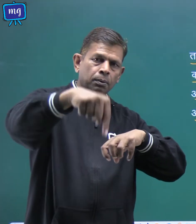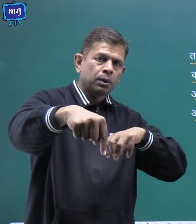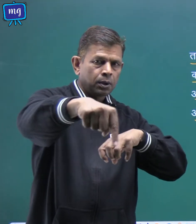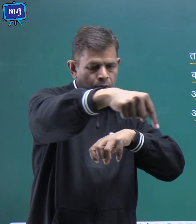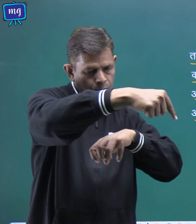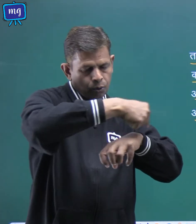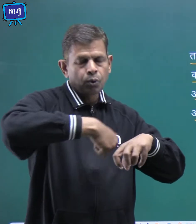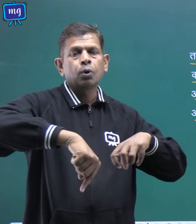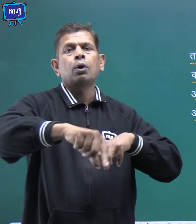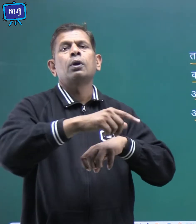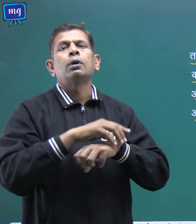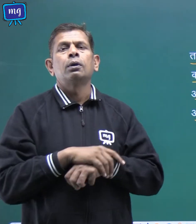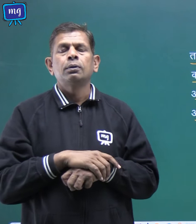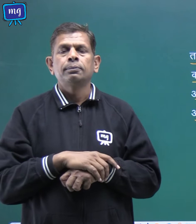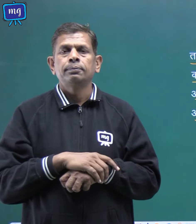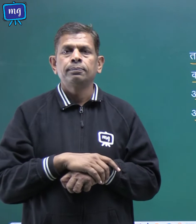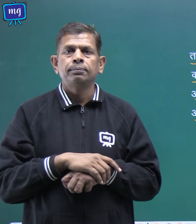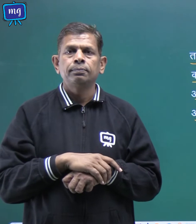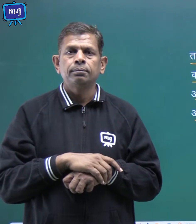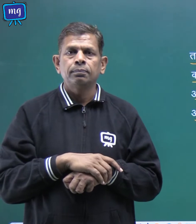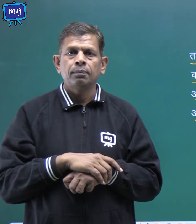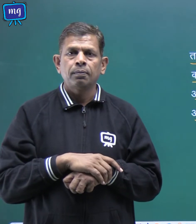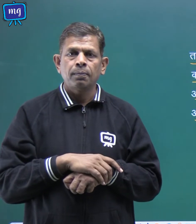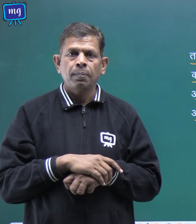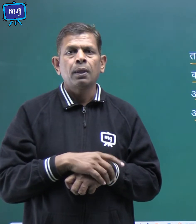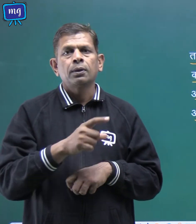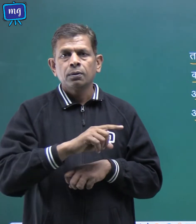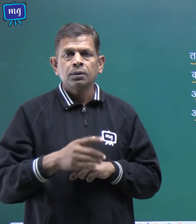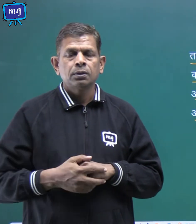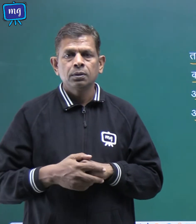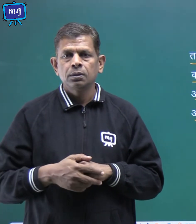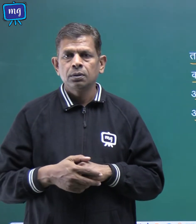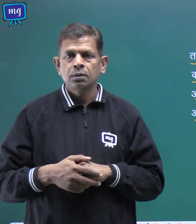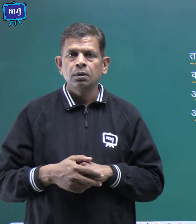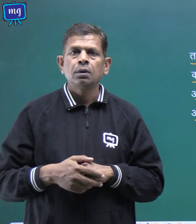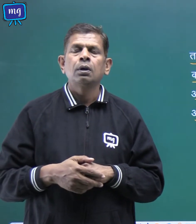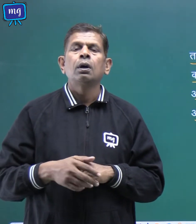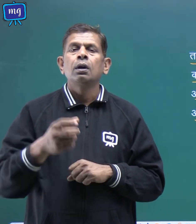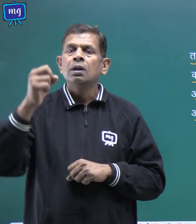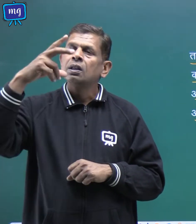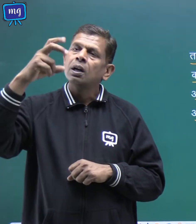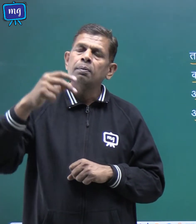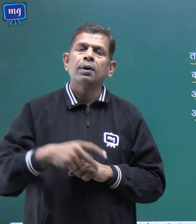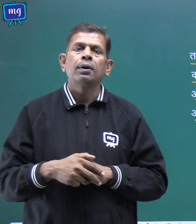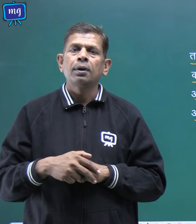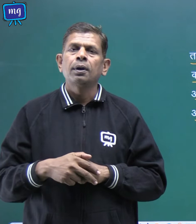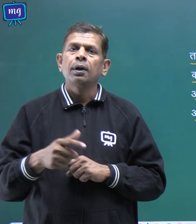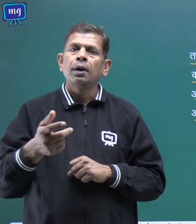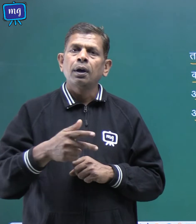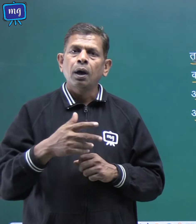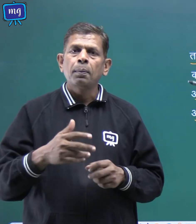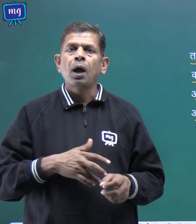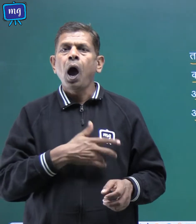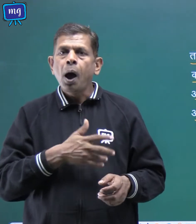ओर घूर्णन करती है, जिसकी वजह से तारे हमें पूर्व से पश्चिम